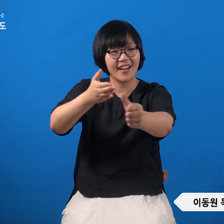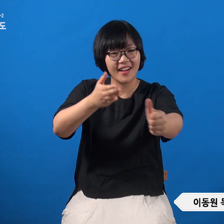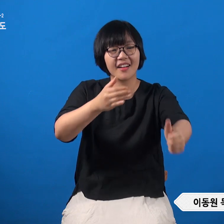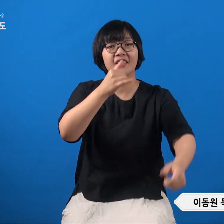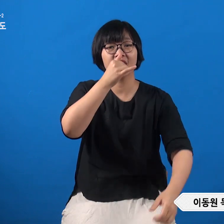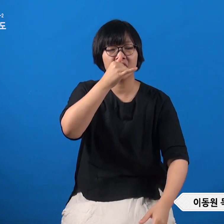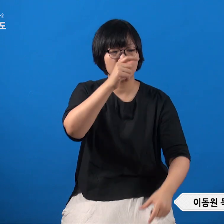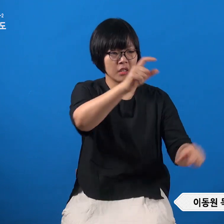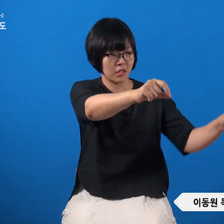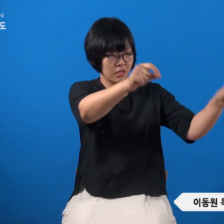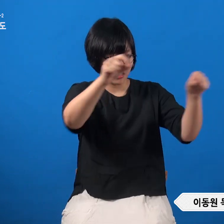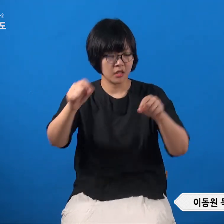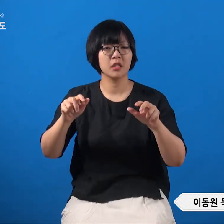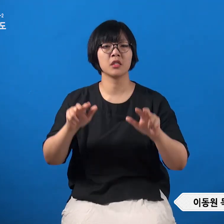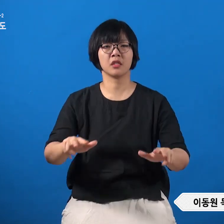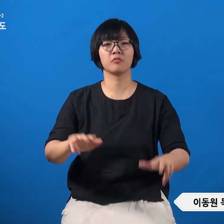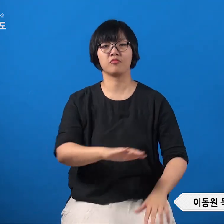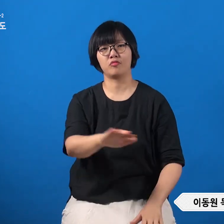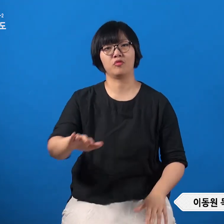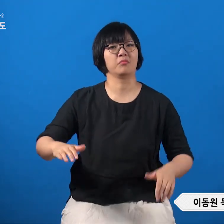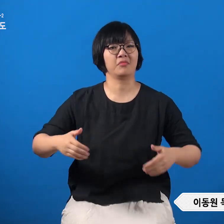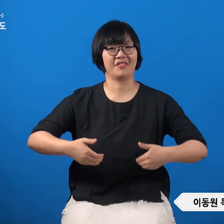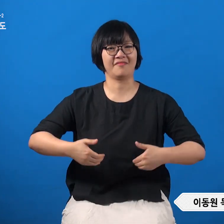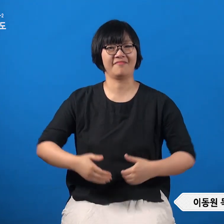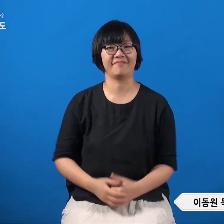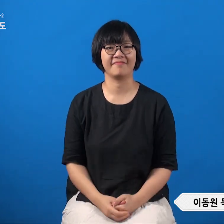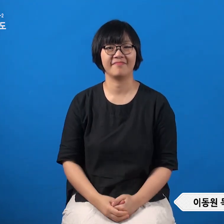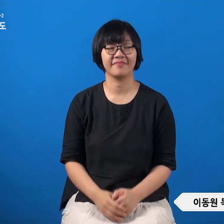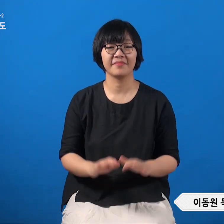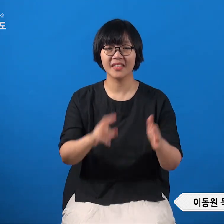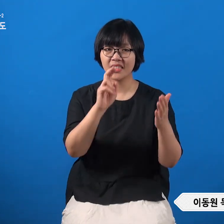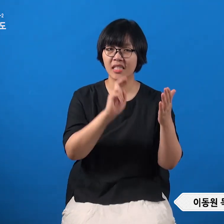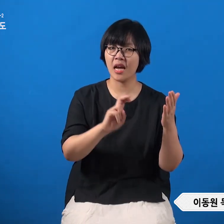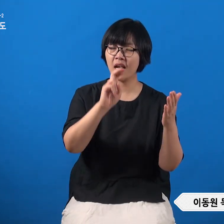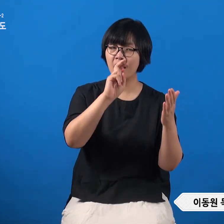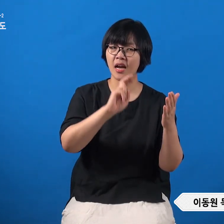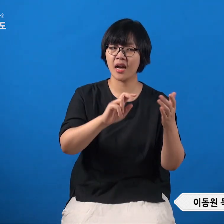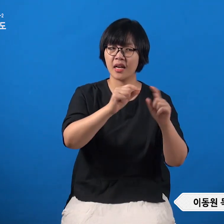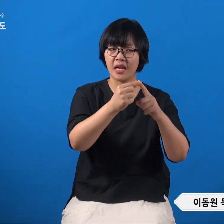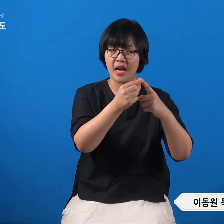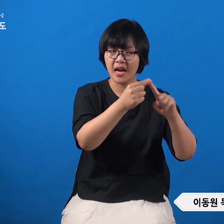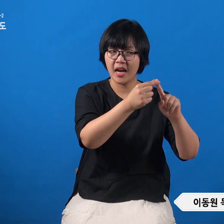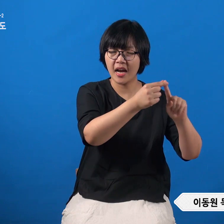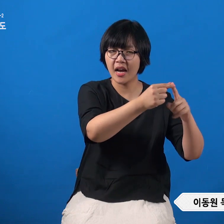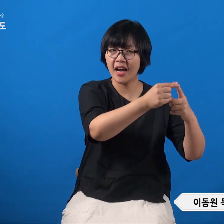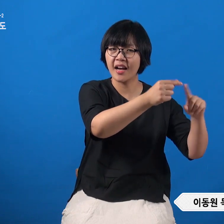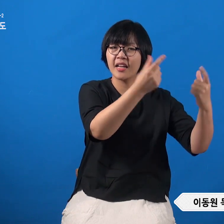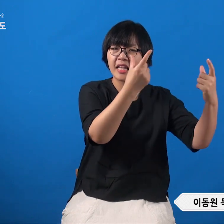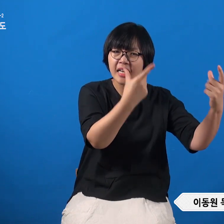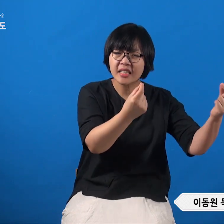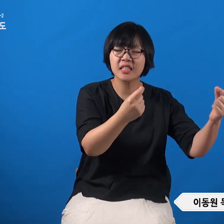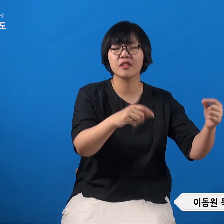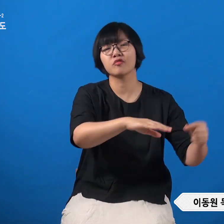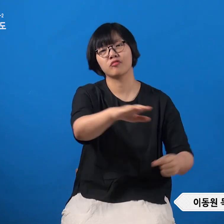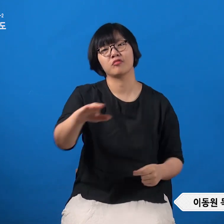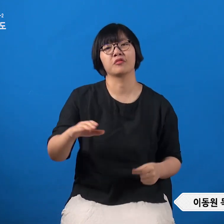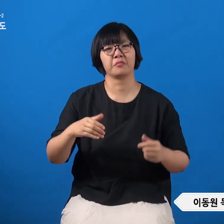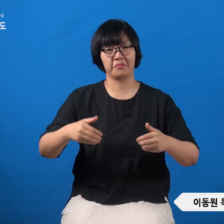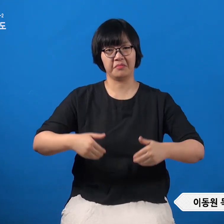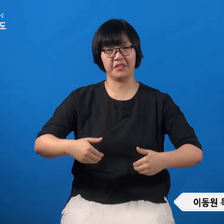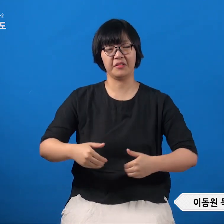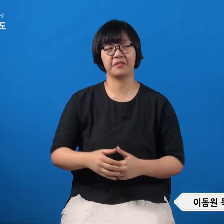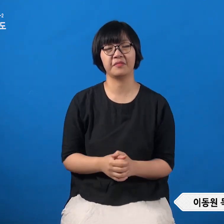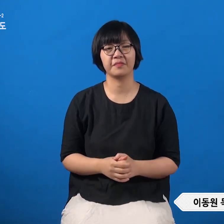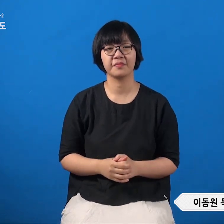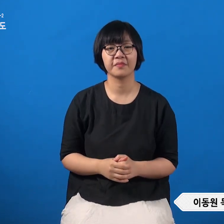지금이야말로 이 기도가 필요한 때가 아니겠습니까? 이 찬양이 필요한 때가 아니겠습니까? 이 찬양 속에 새겨진